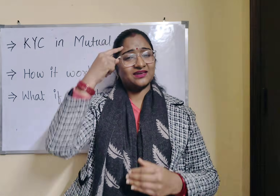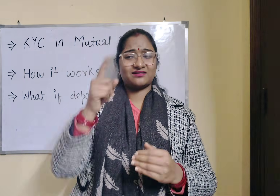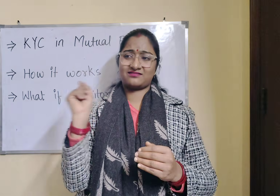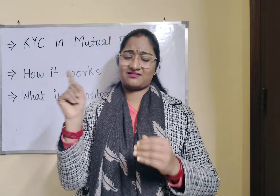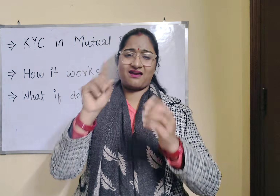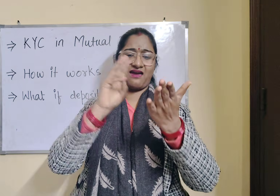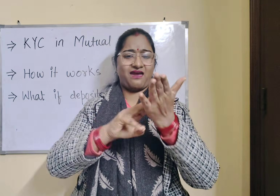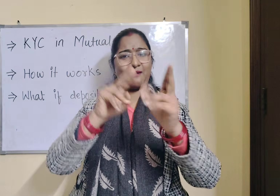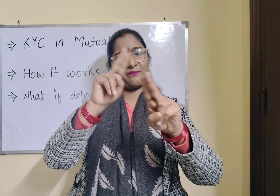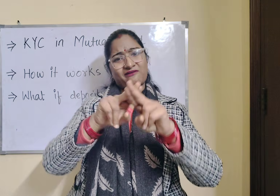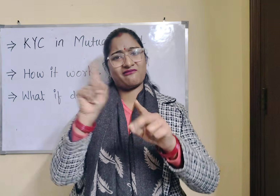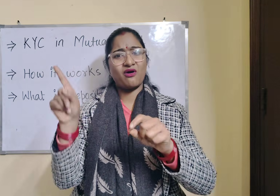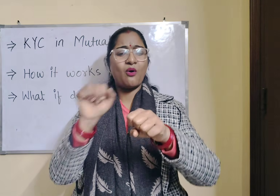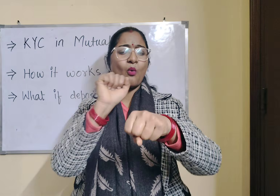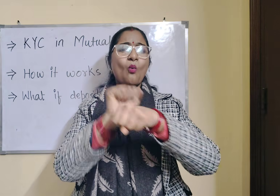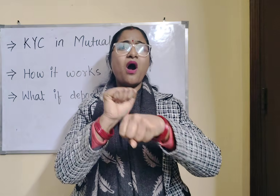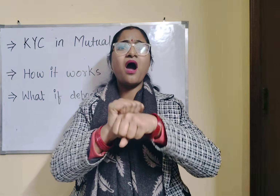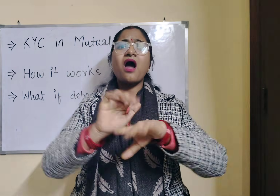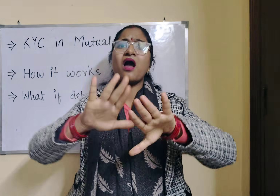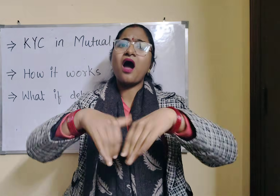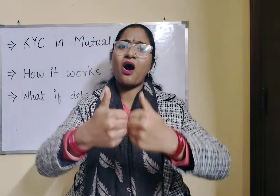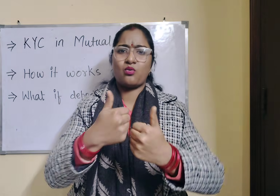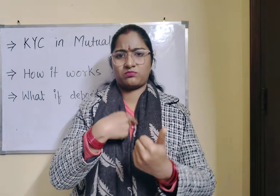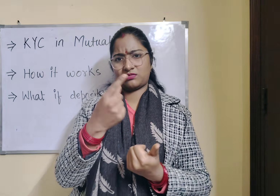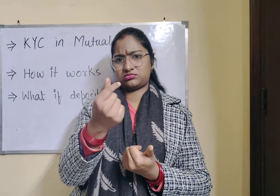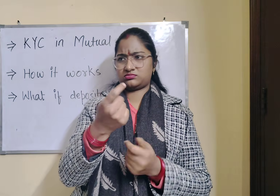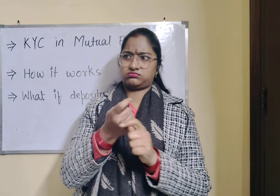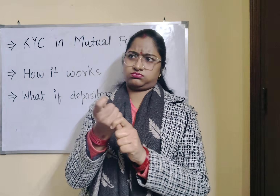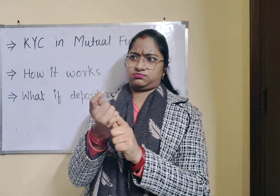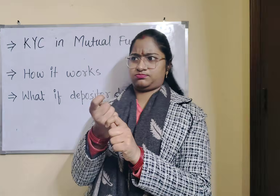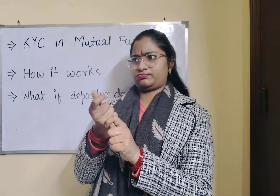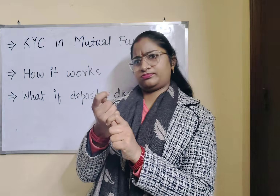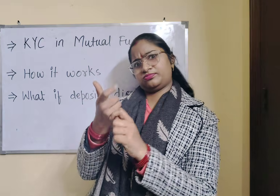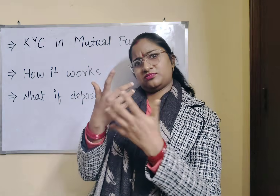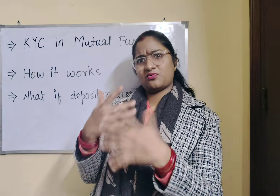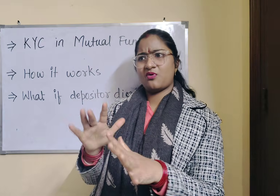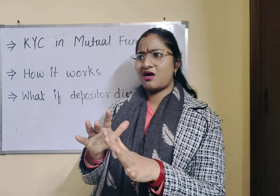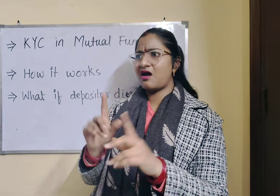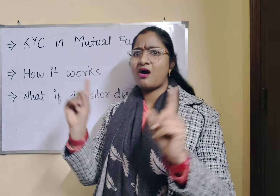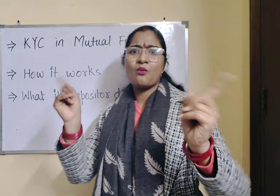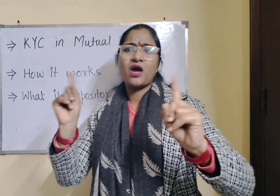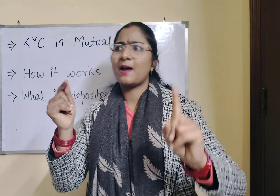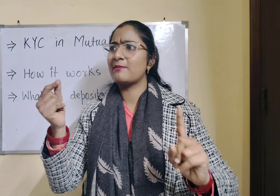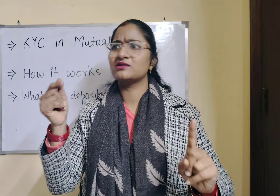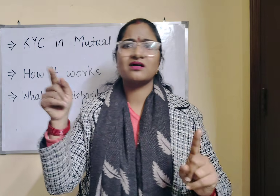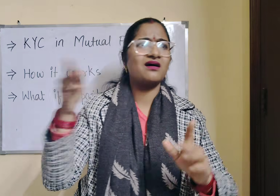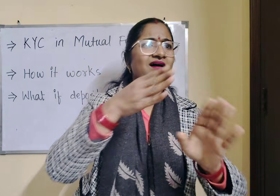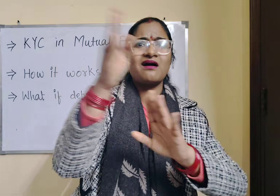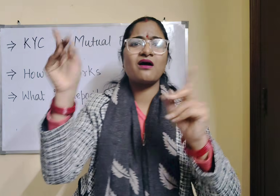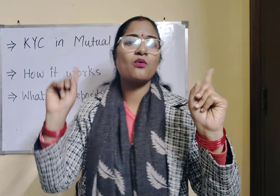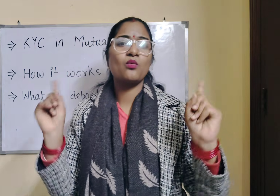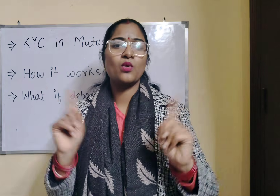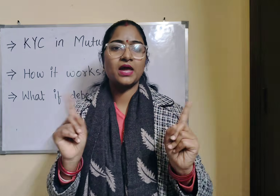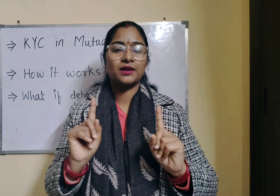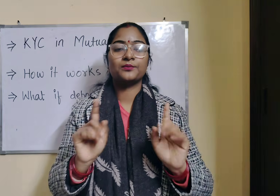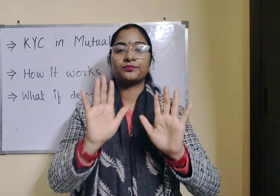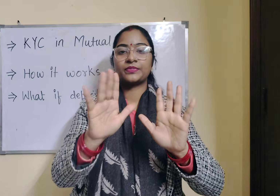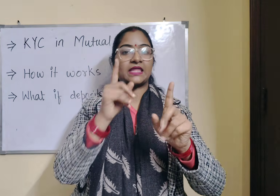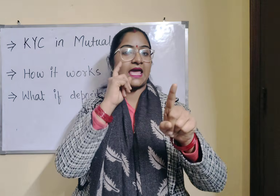लोगों को समझ में आया, ठीक है, ओके। अब ये काम कैसे करता है, मैं पैसे तो जमा करा रहा हूँ बट वो पैसे मेरे कहाँ जा रहे